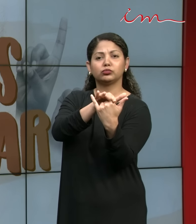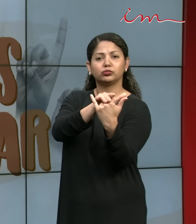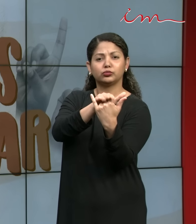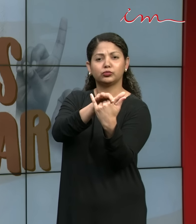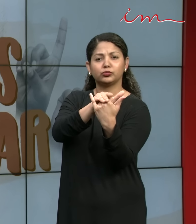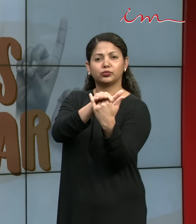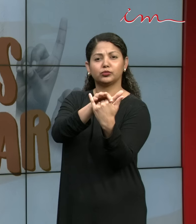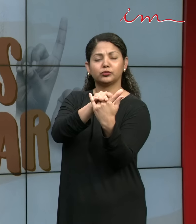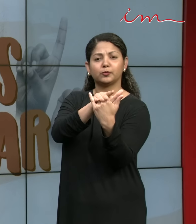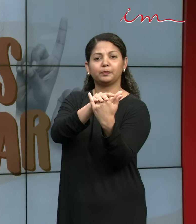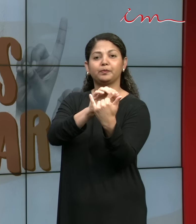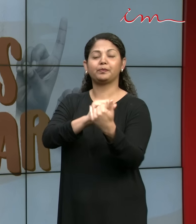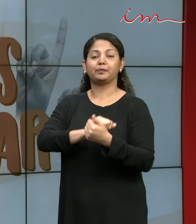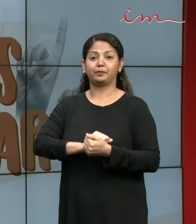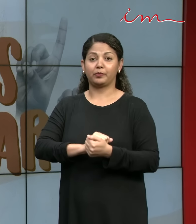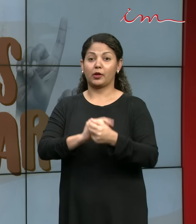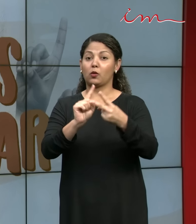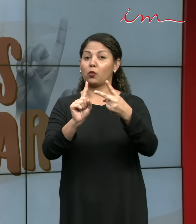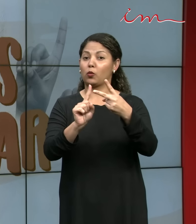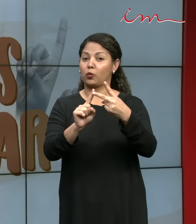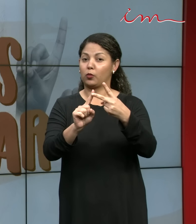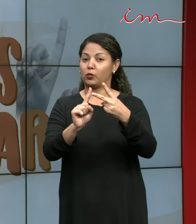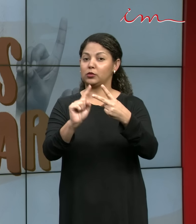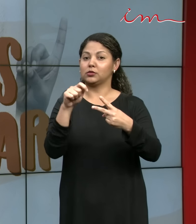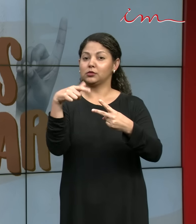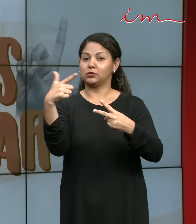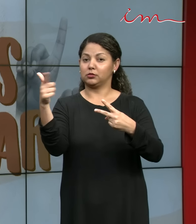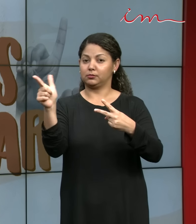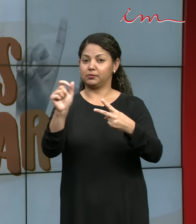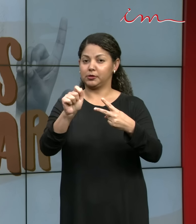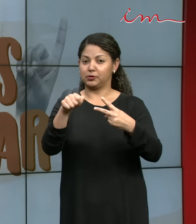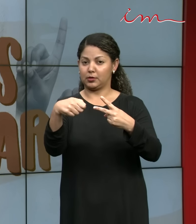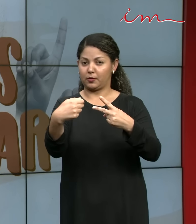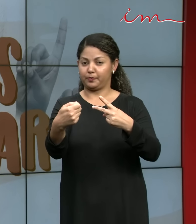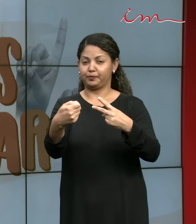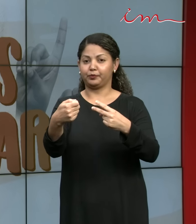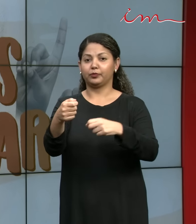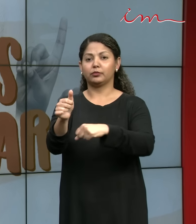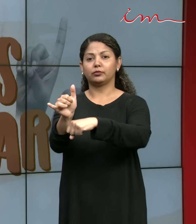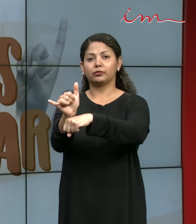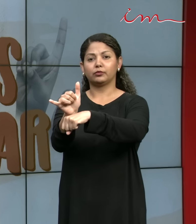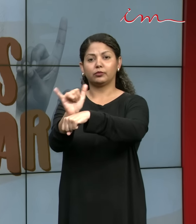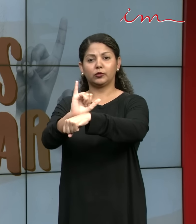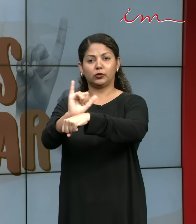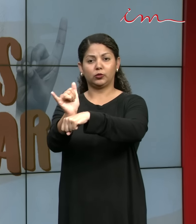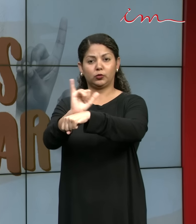Configuração de mão em Y, com os dedos batendo em cima. Ou um outro sinal.